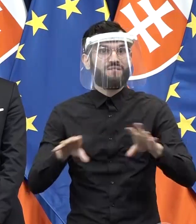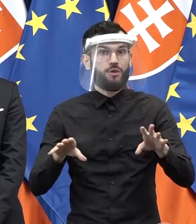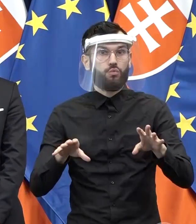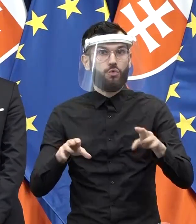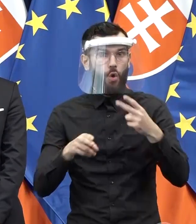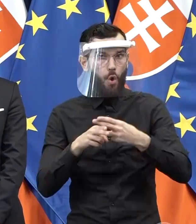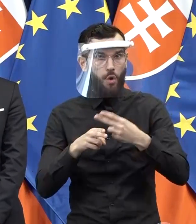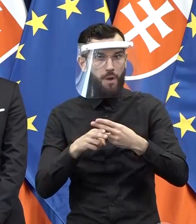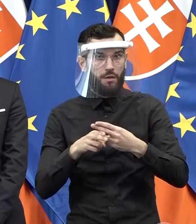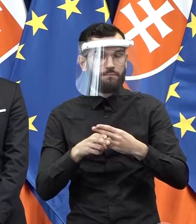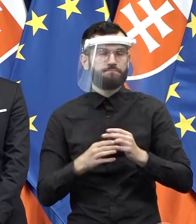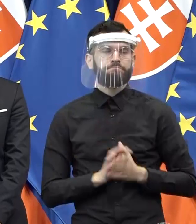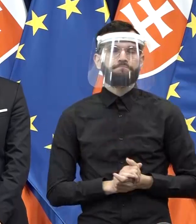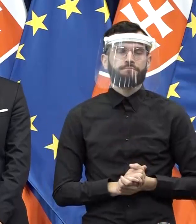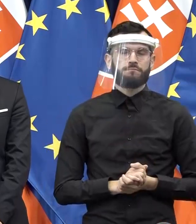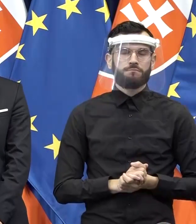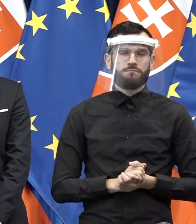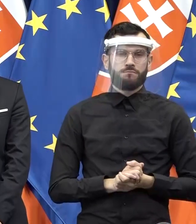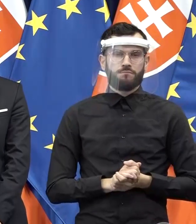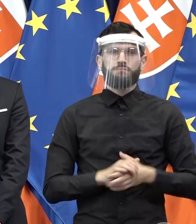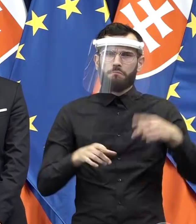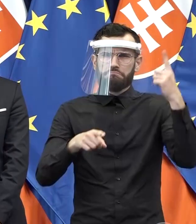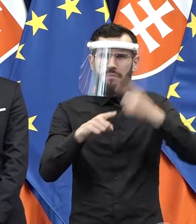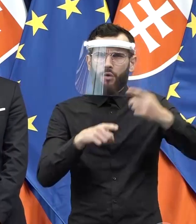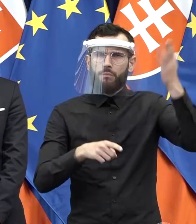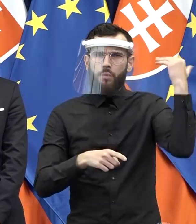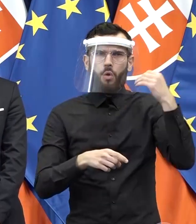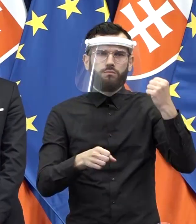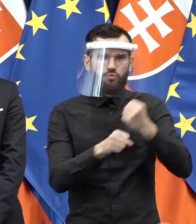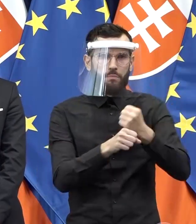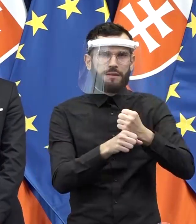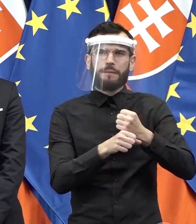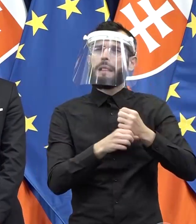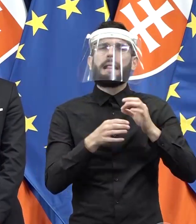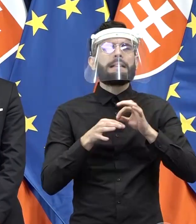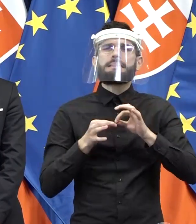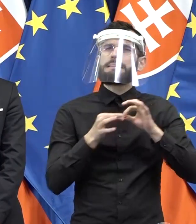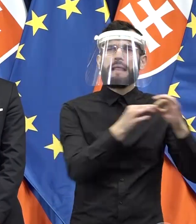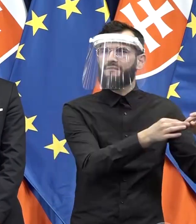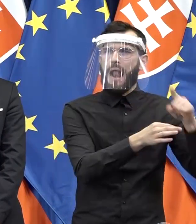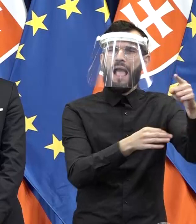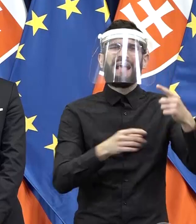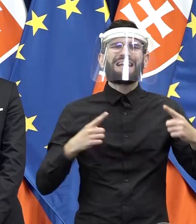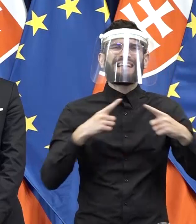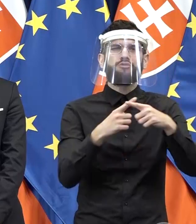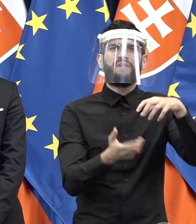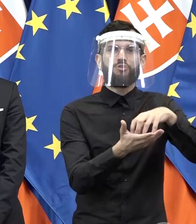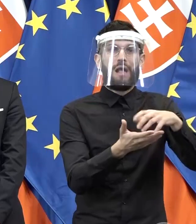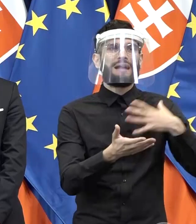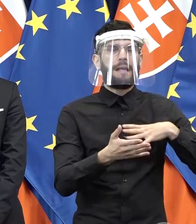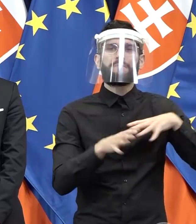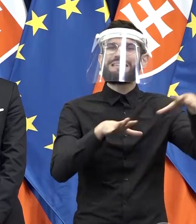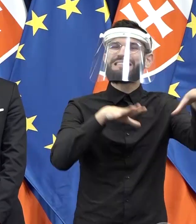Je to presne v súlade s tým, že keď sme aj oznámili vznik permanentného krizového štábu, že chceme prioritne zbierať